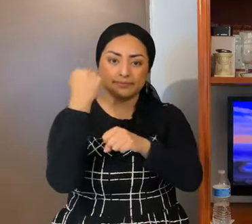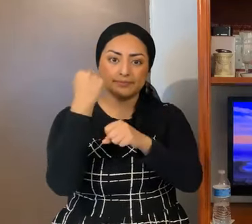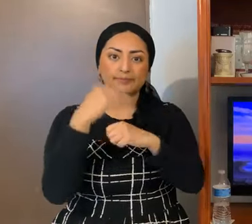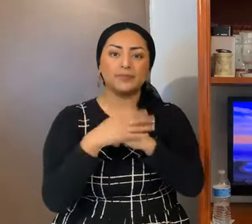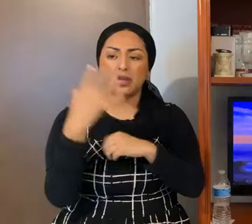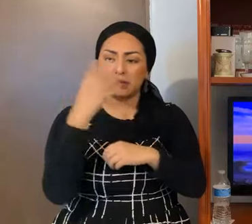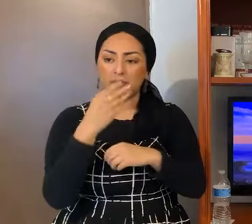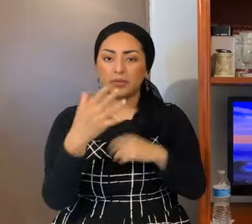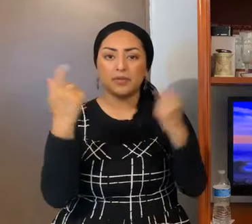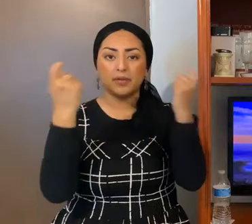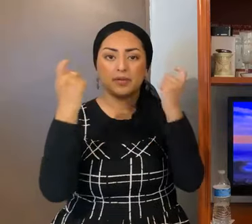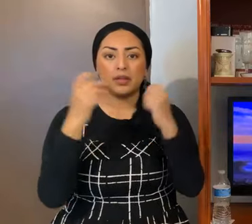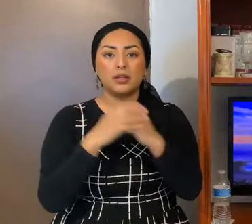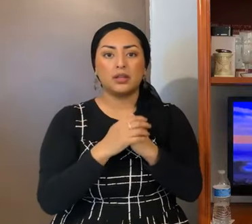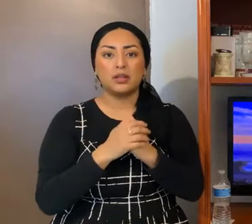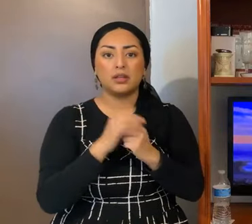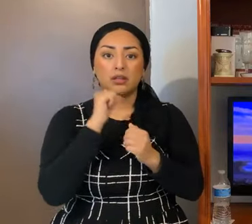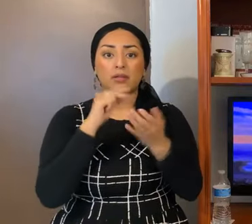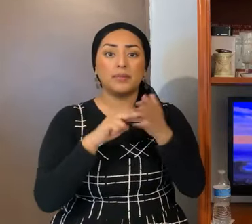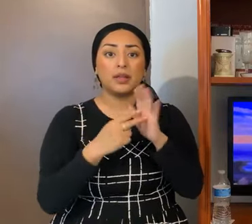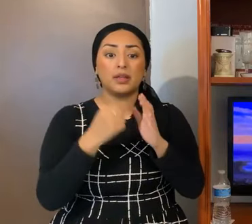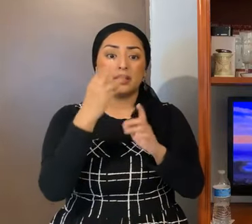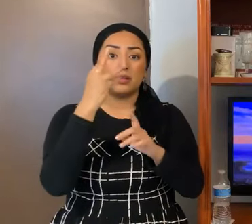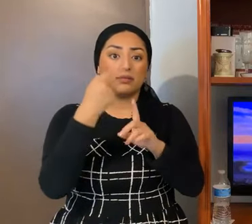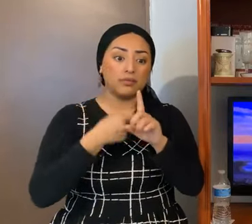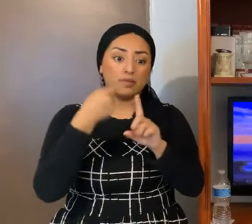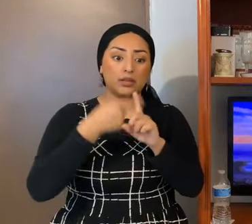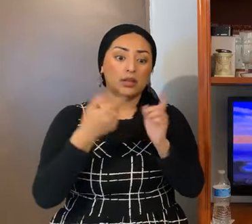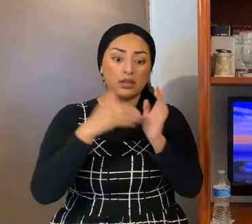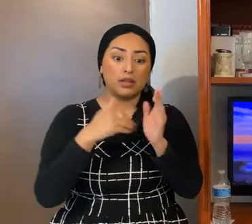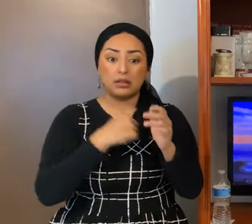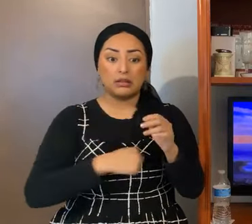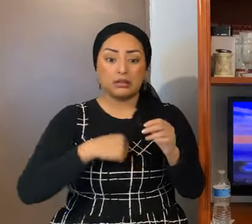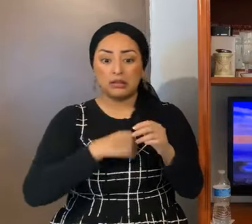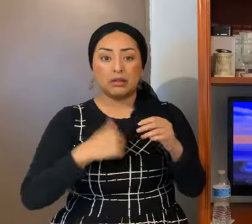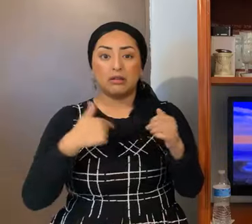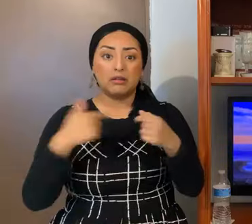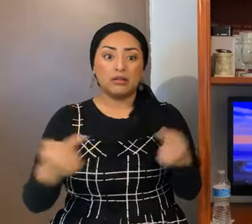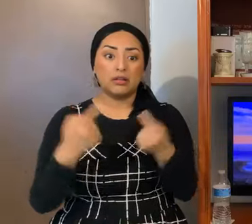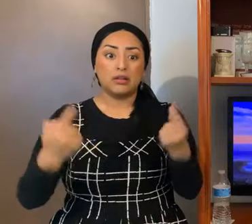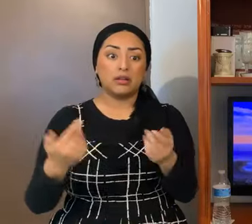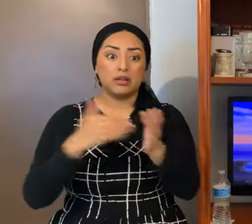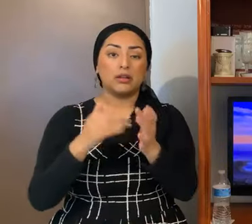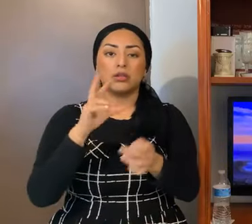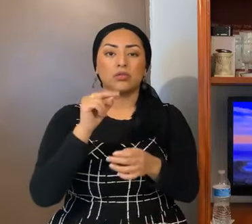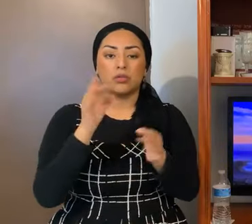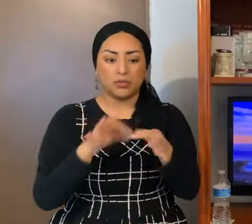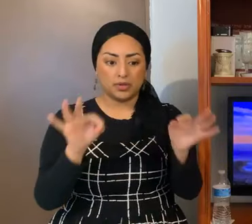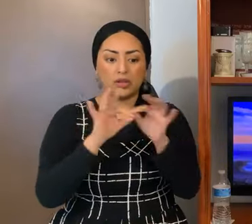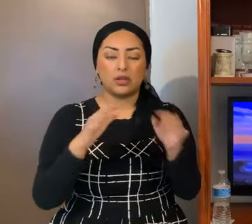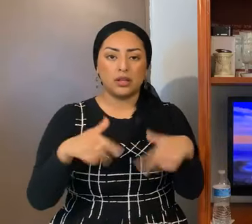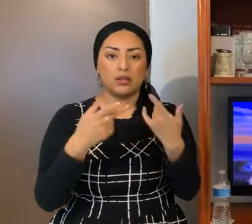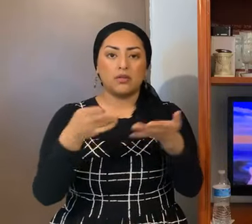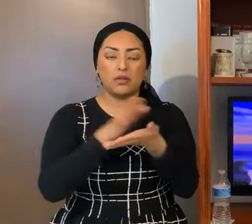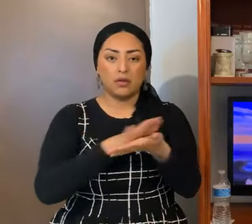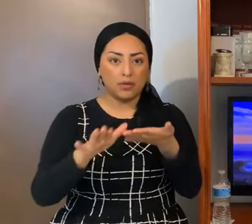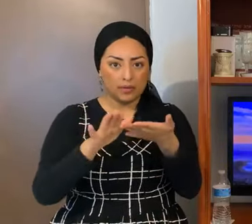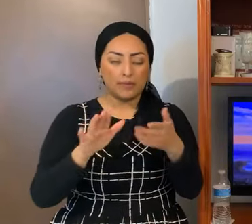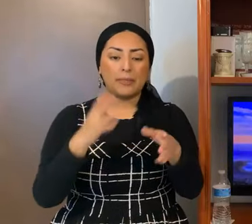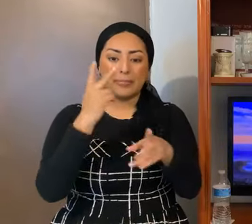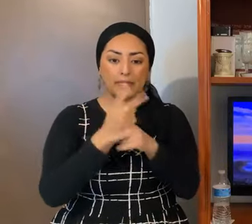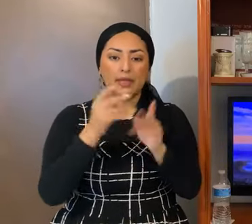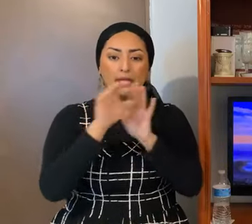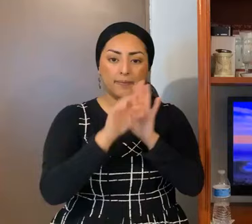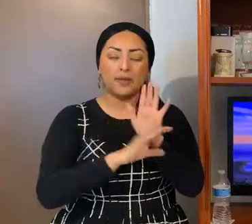aprovecharlas, ¿sí? No significa que cada 6 meses haya que pedir perdón por lo mal que nos portamos, no. Hay que portarnos bien, hay que guardar los